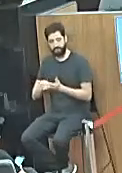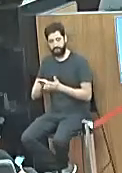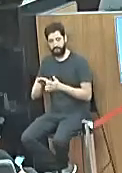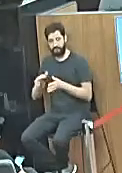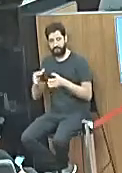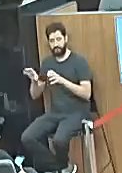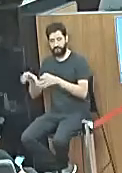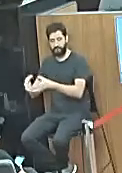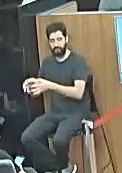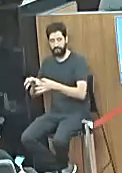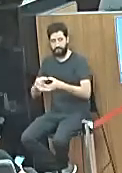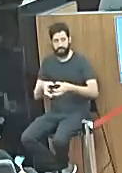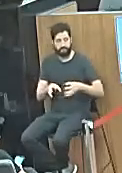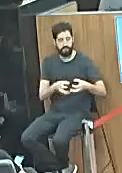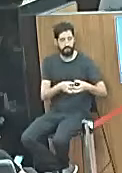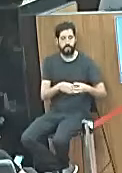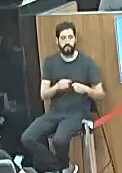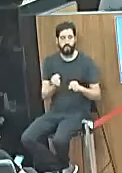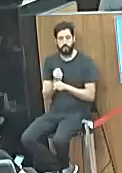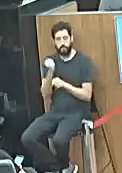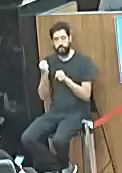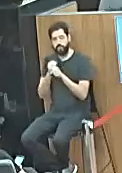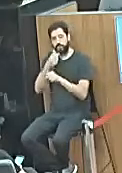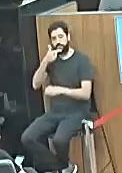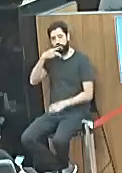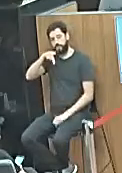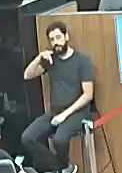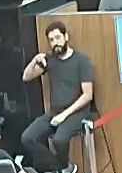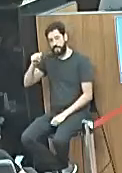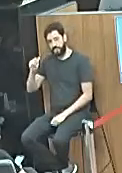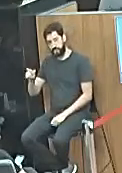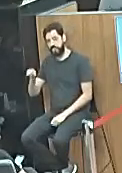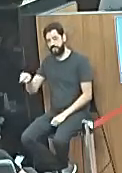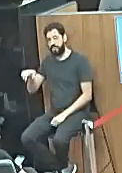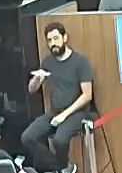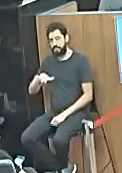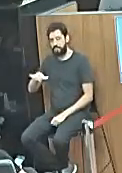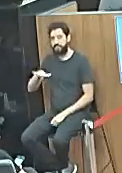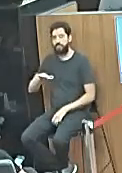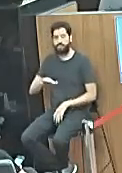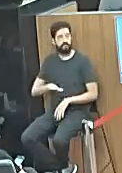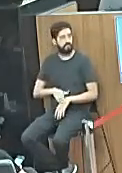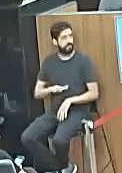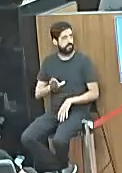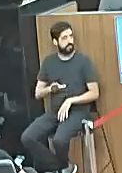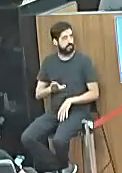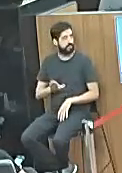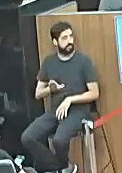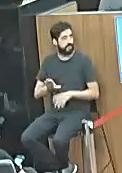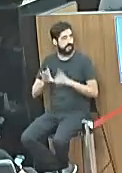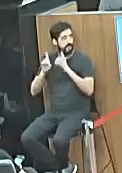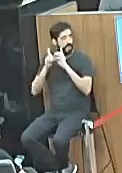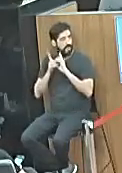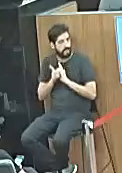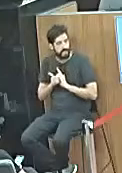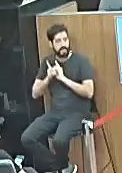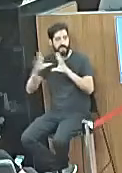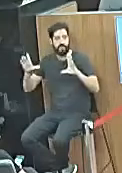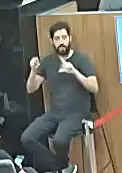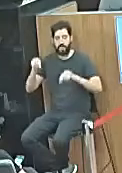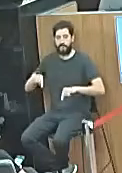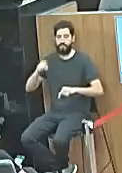desse piaget que é um dos espaços mais democráticos que a gente tem aqui no estado de